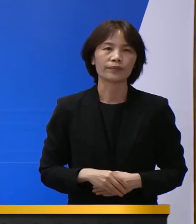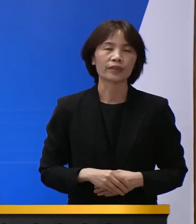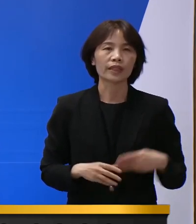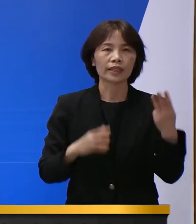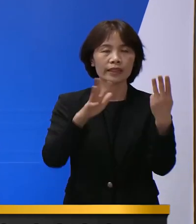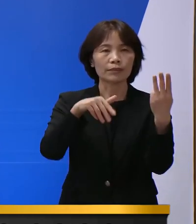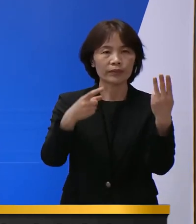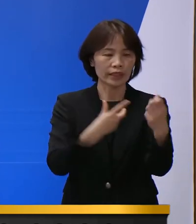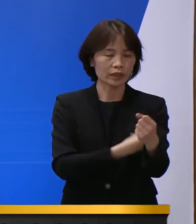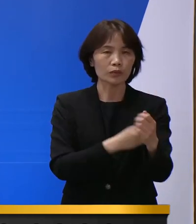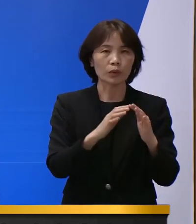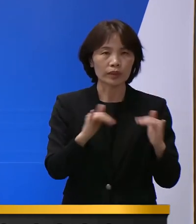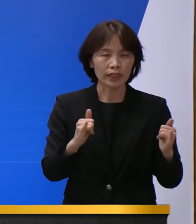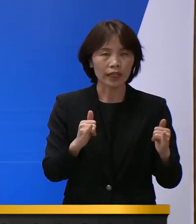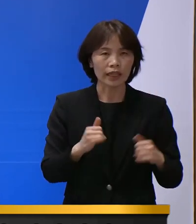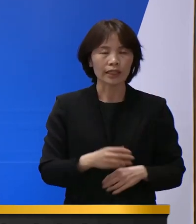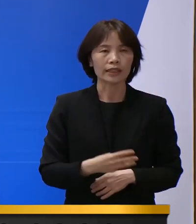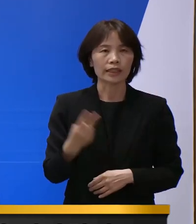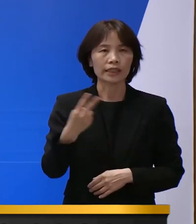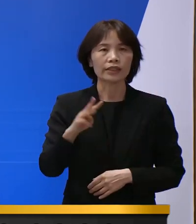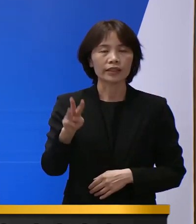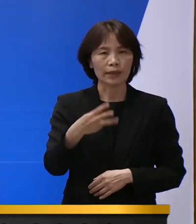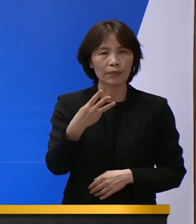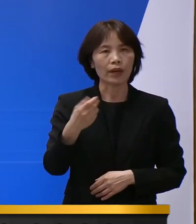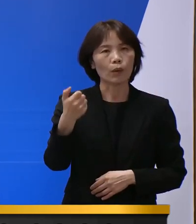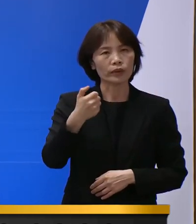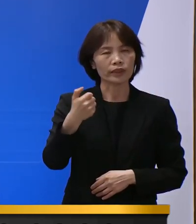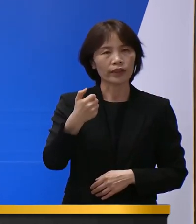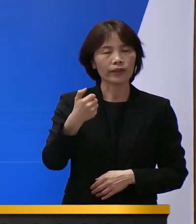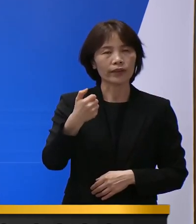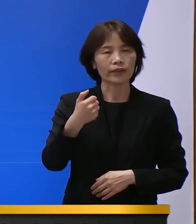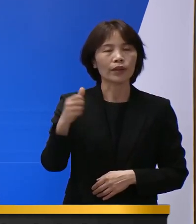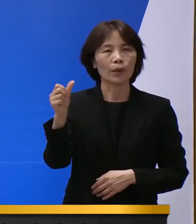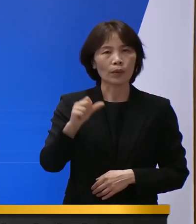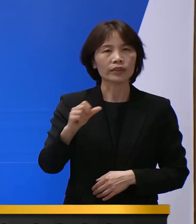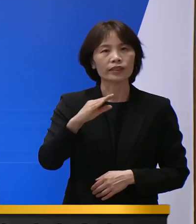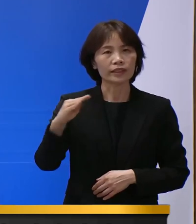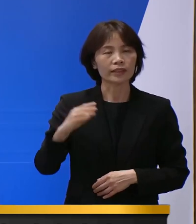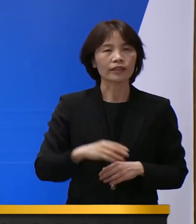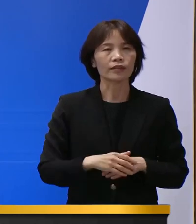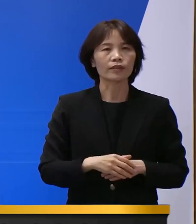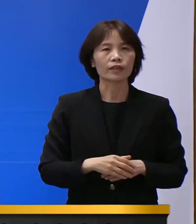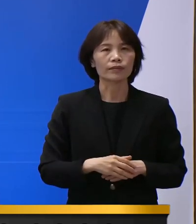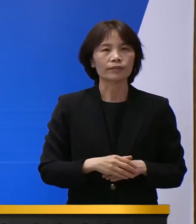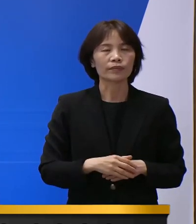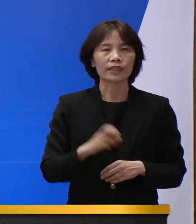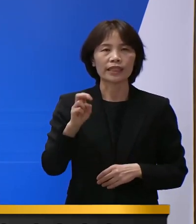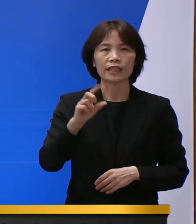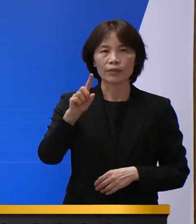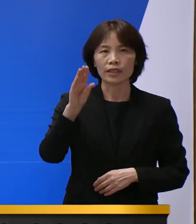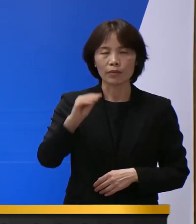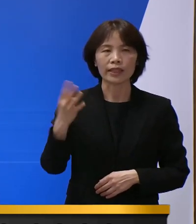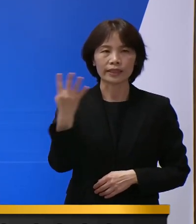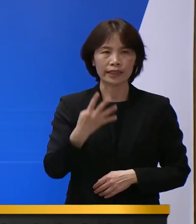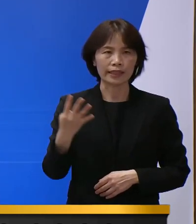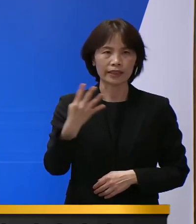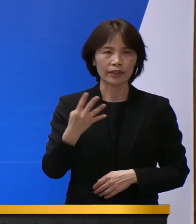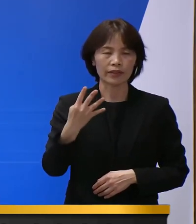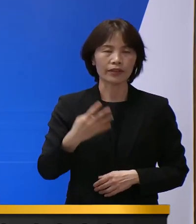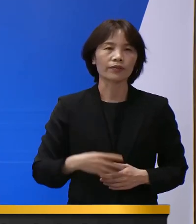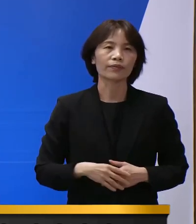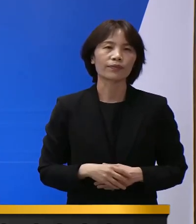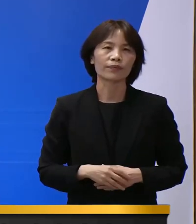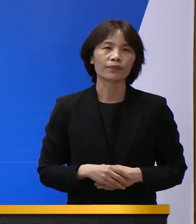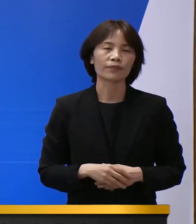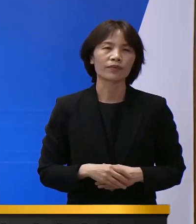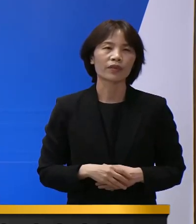4차 접종자는 23만 5,757명으로 이중 60세 이상 고령층은 21만